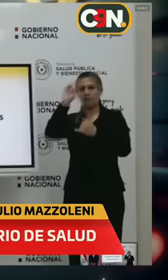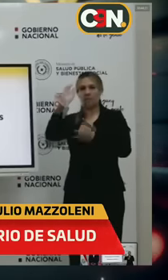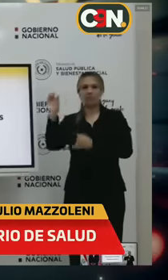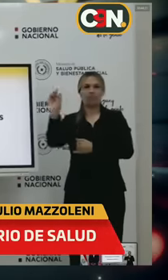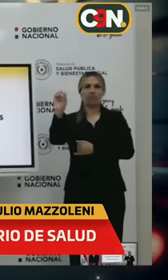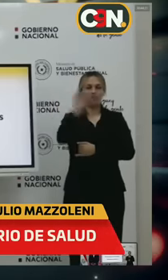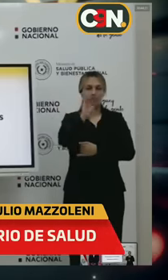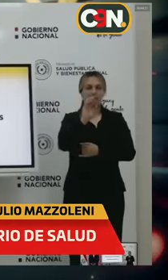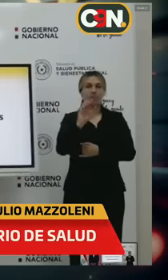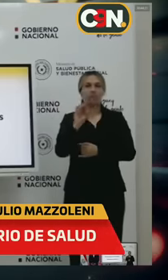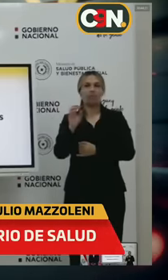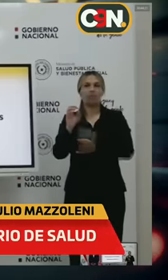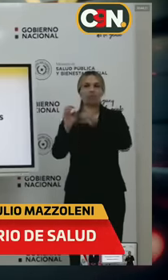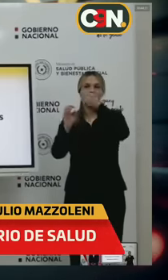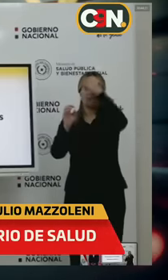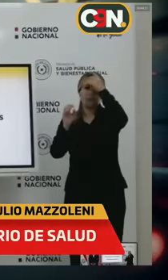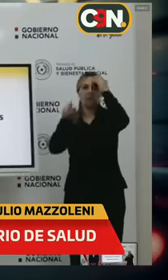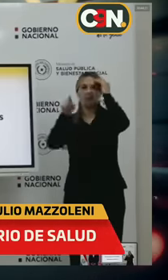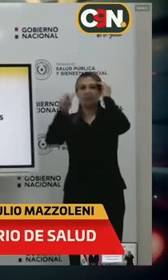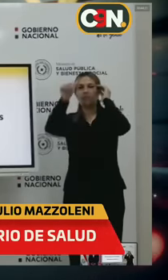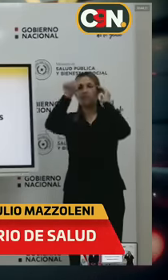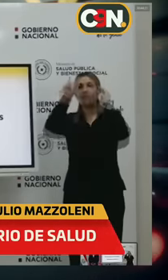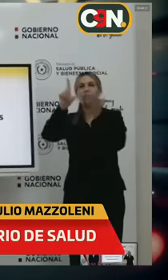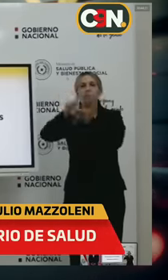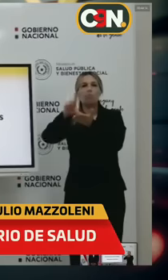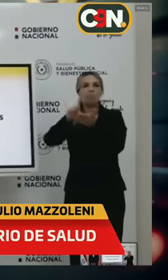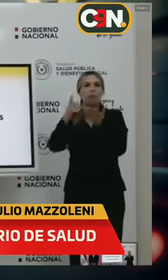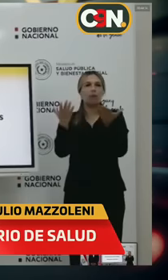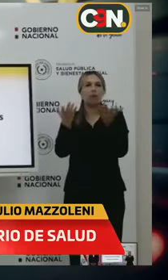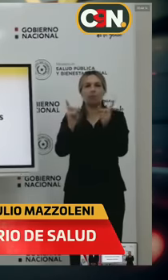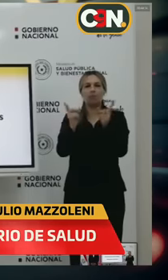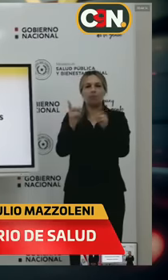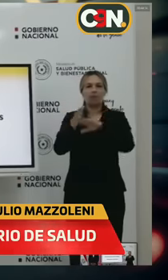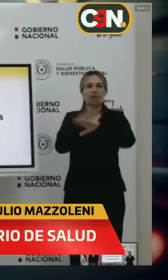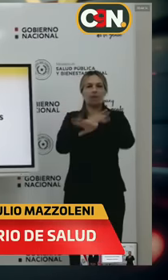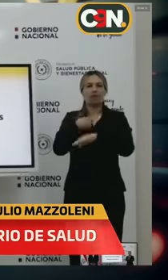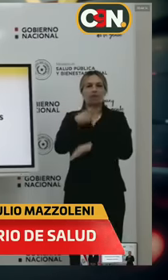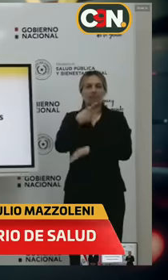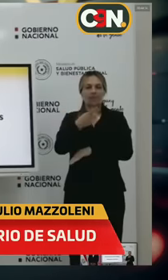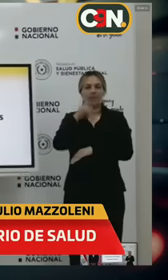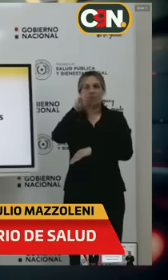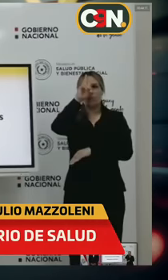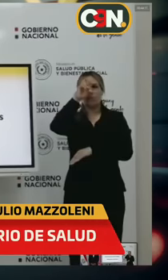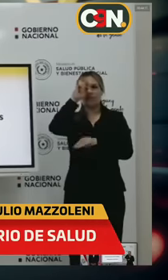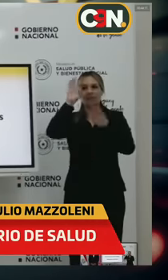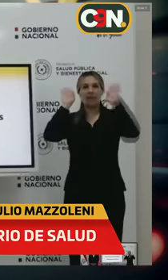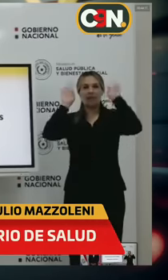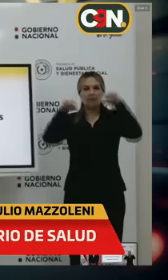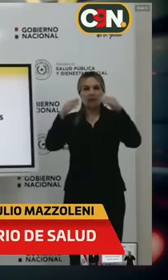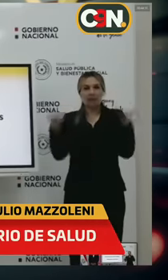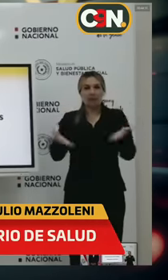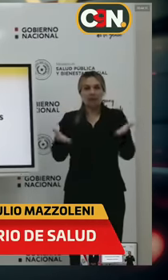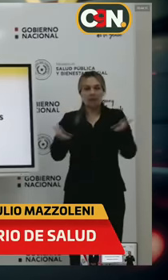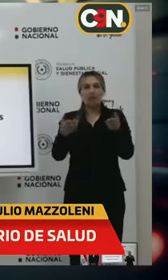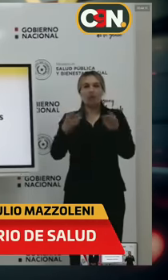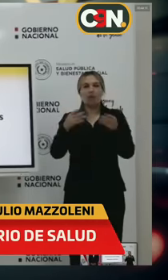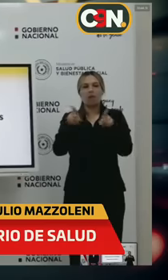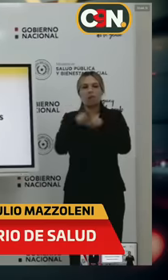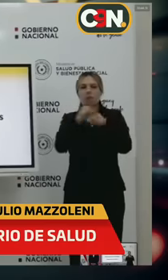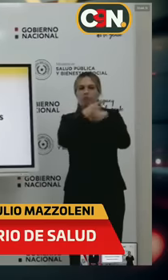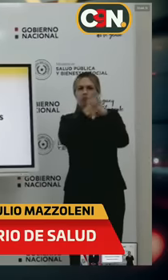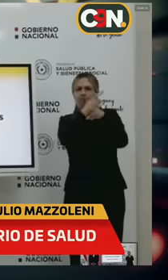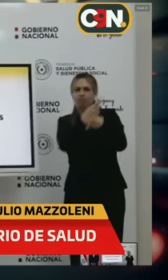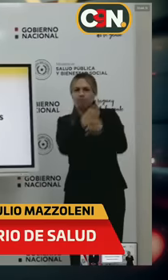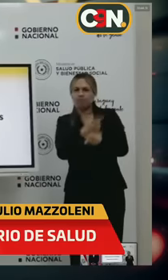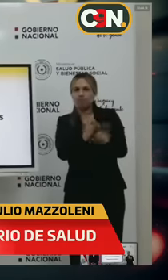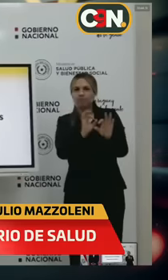es teniendo en cuenta lugares como, por ejemplo, lo que mencioné, el Hospital Distrital de Lambaré, que está en periodo de calibraje y que ya